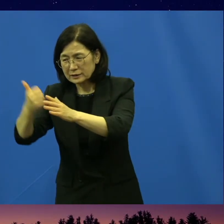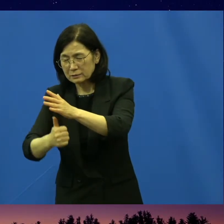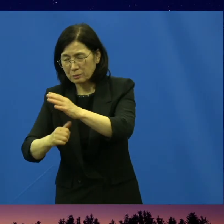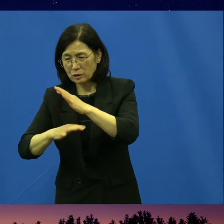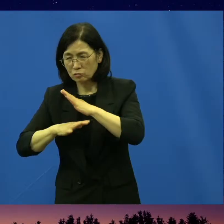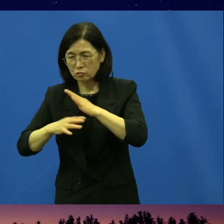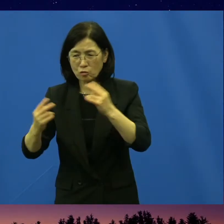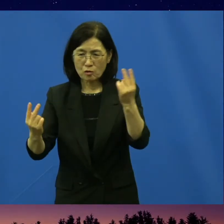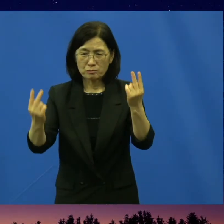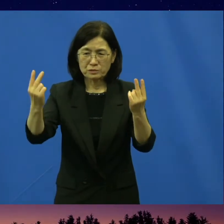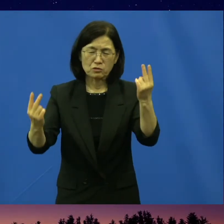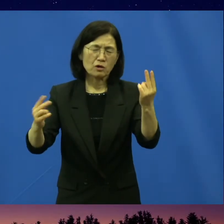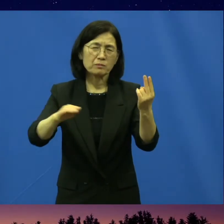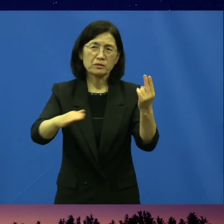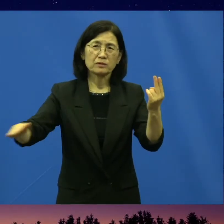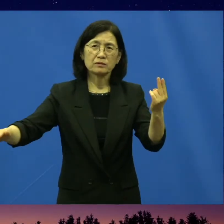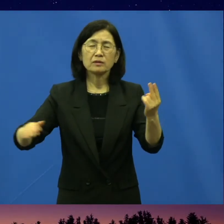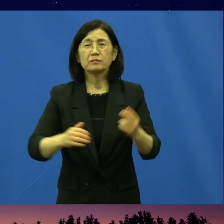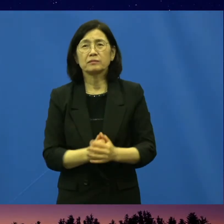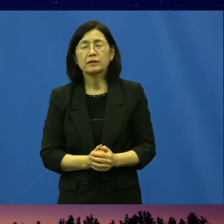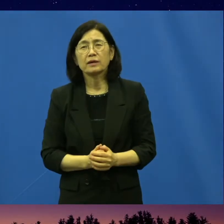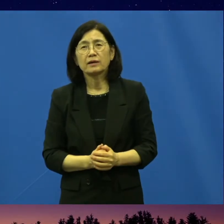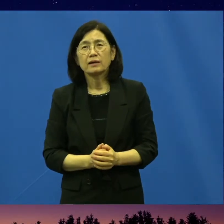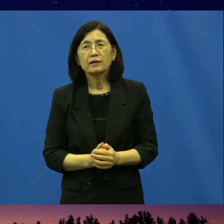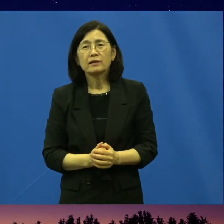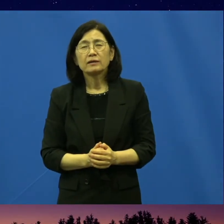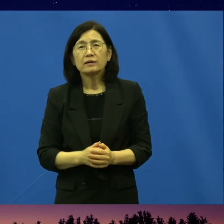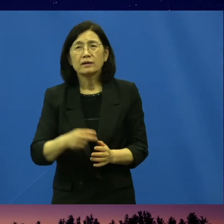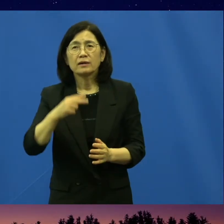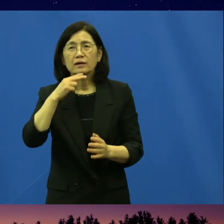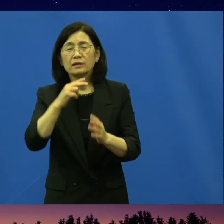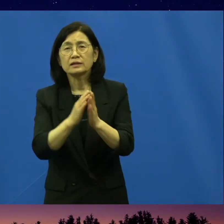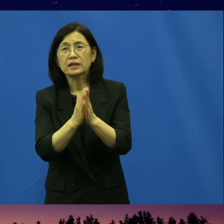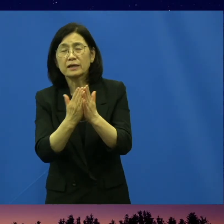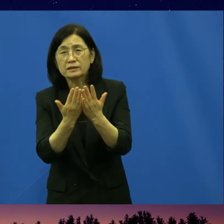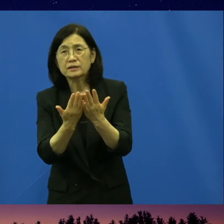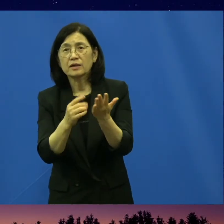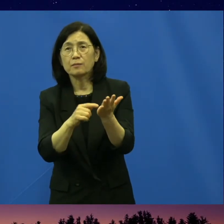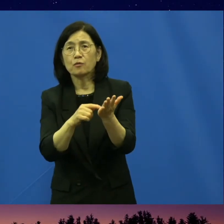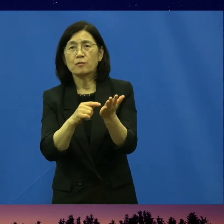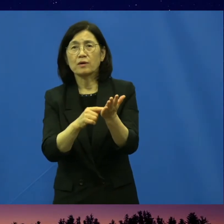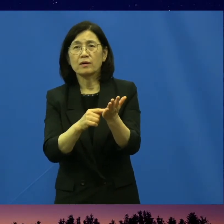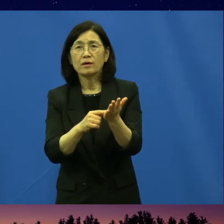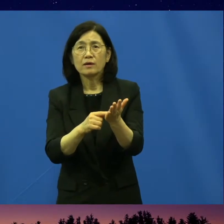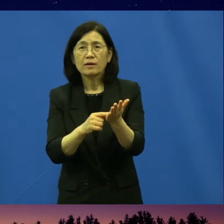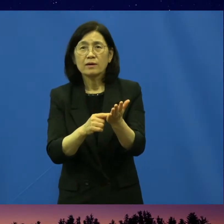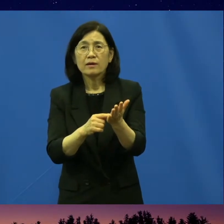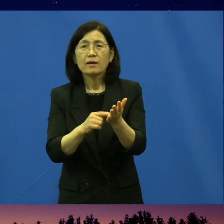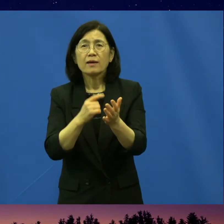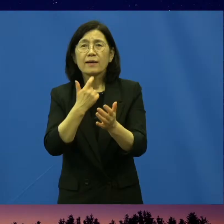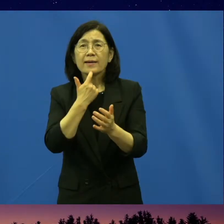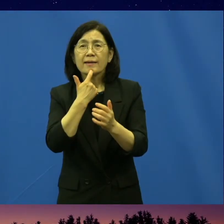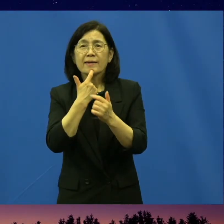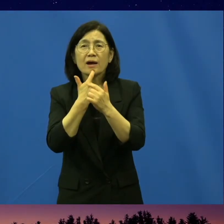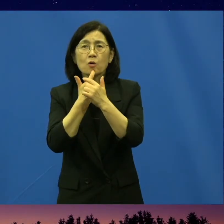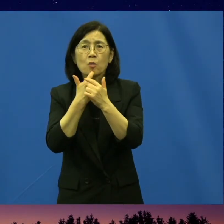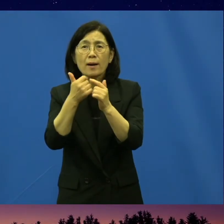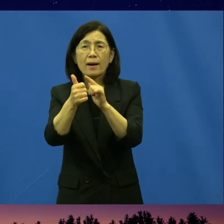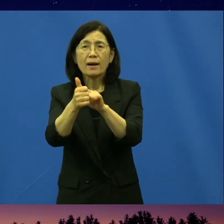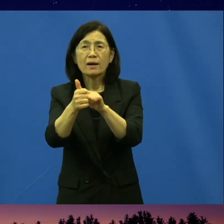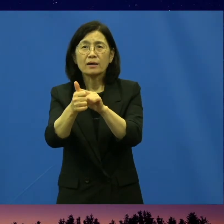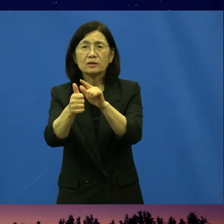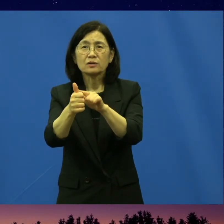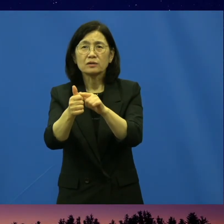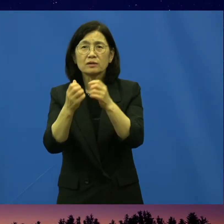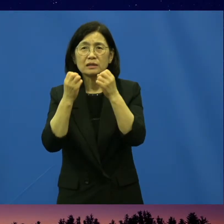자, 근데 오늘 이사야 선지자가 오늘 1절에 놀라운 말씀을 우리에게 해주세요. 야곱아, 너를 창조하신 여호와께서